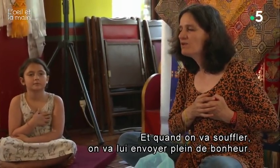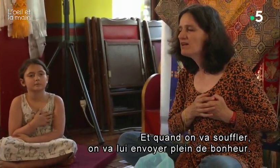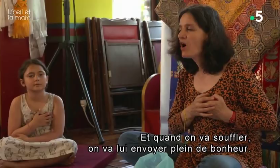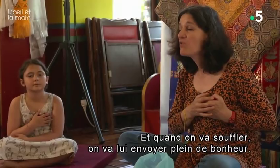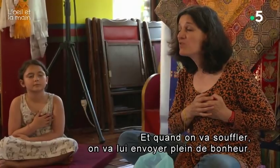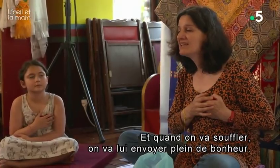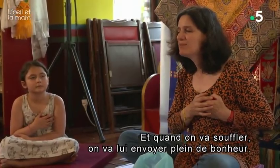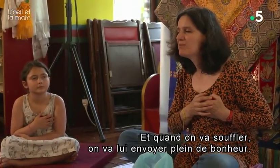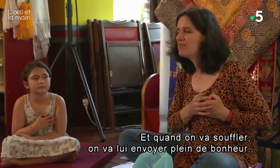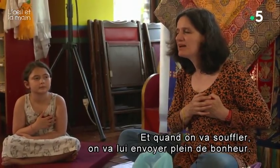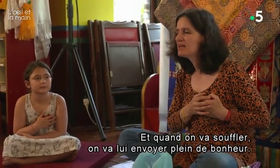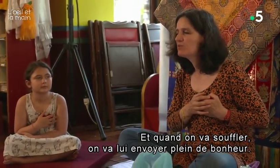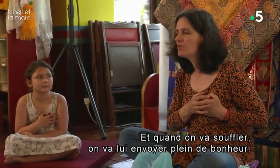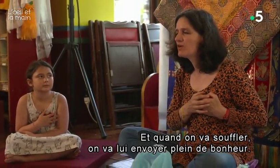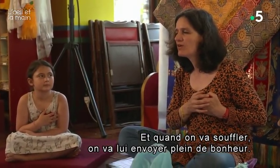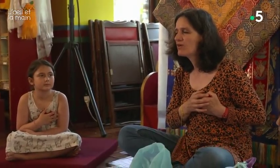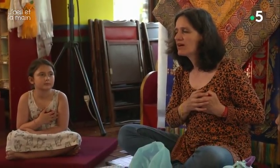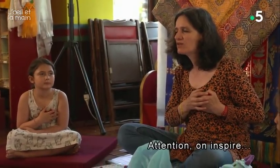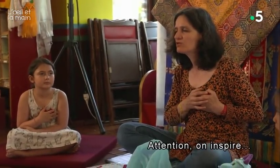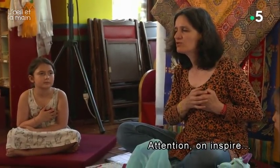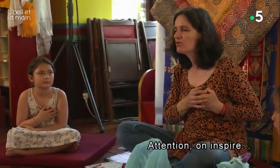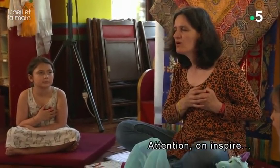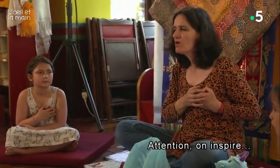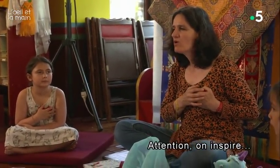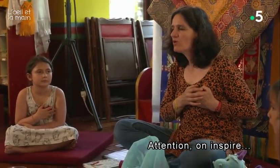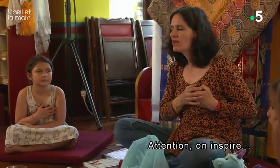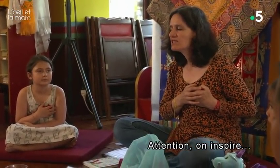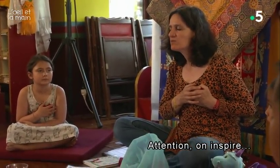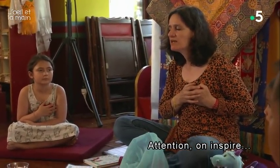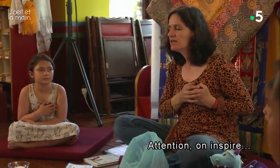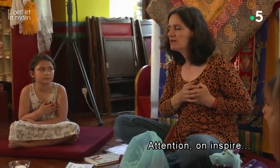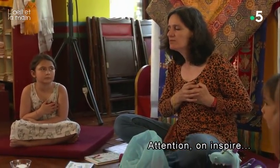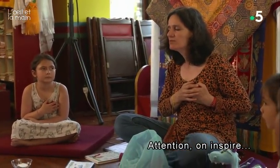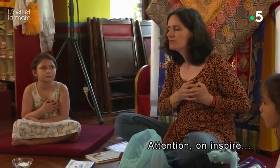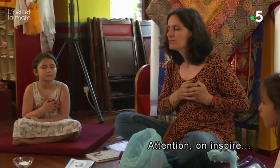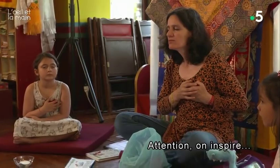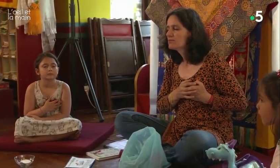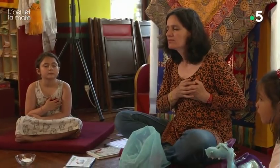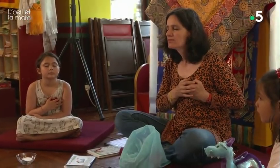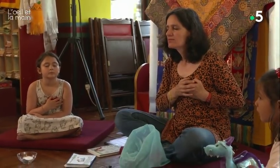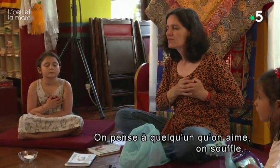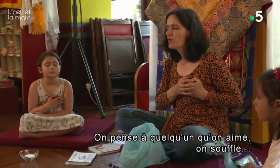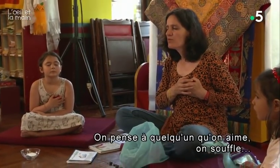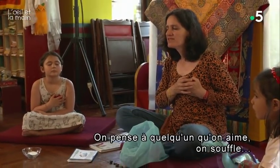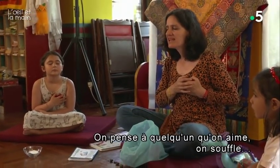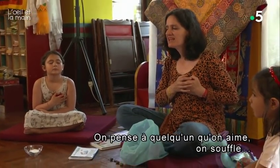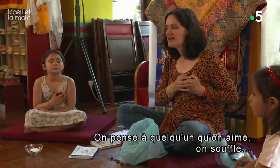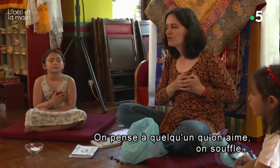lui envoyer plein de bonheur. Attention, on inspire. On pense à quelqu'un qu'on